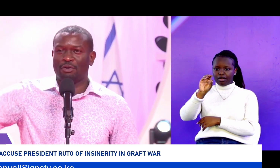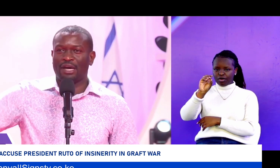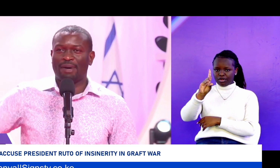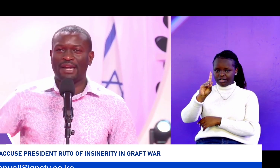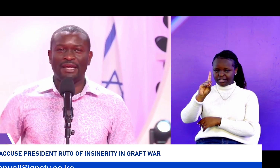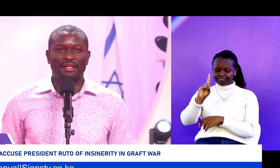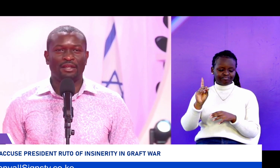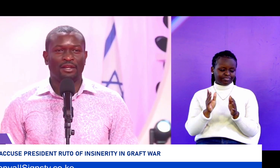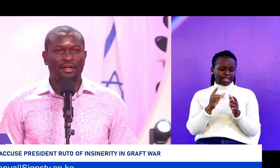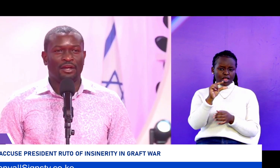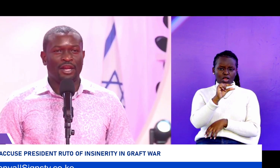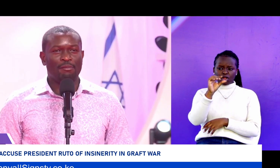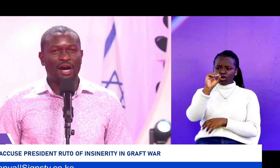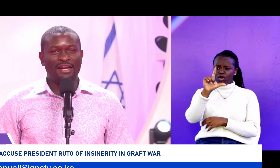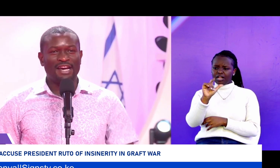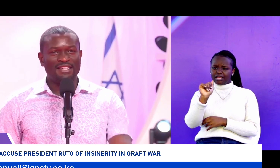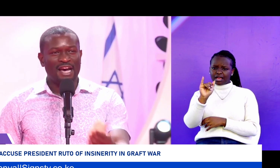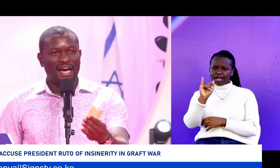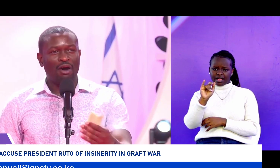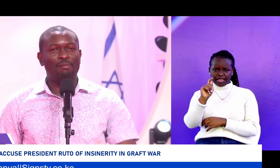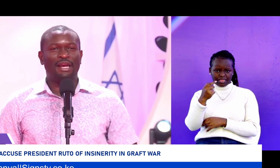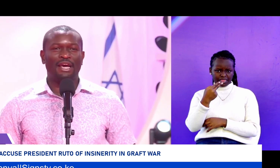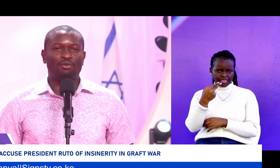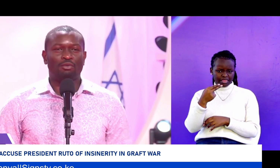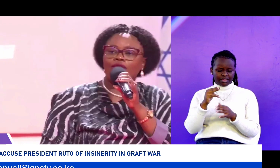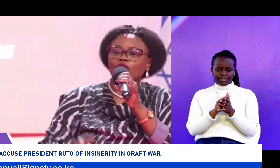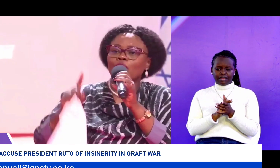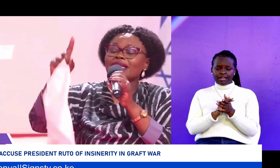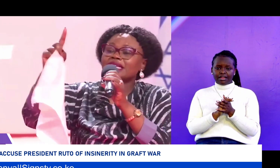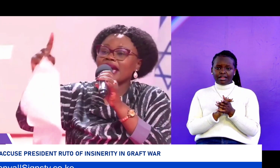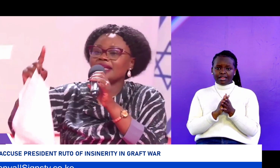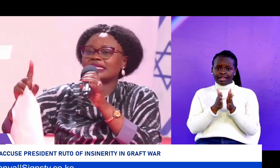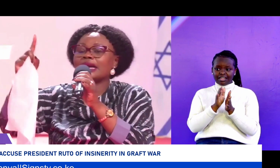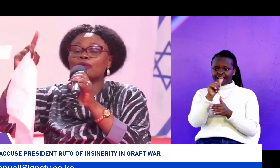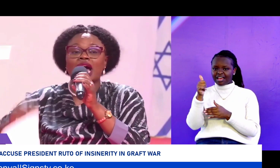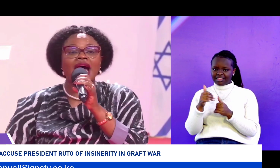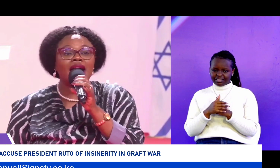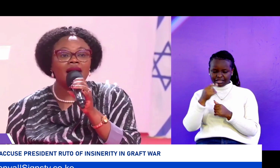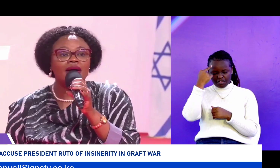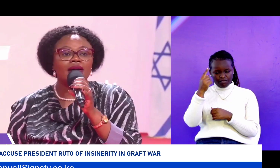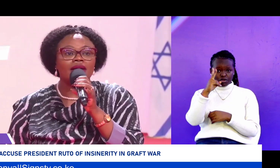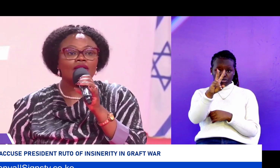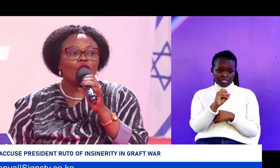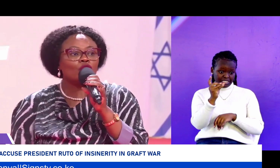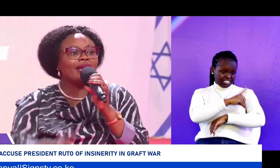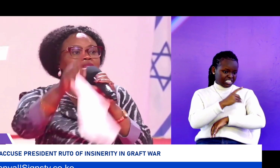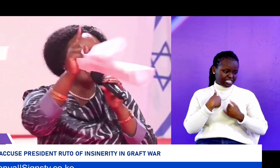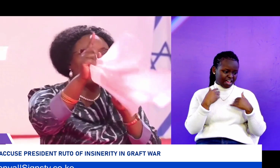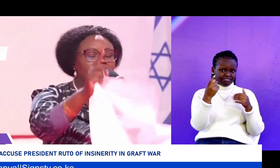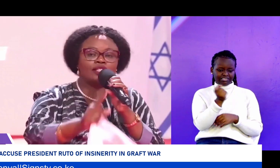ametokea pande hii. Nebukadneza ako mbele yetu. For 20 days sina mshahara. For 20 days